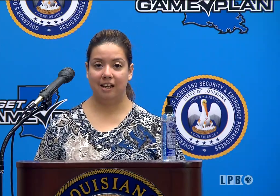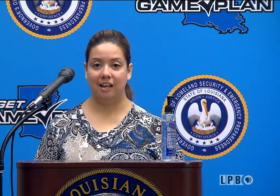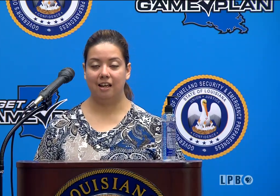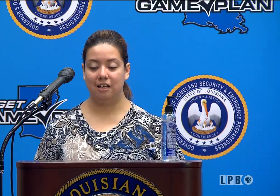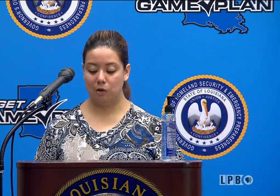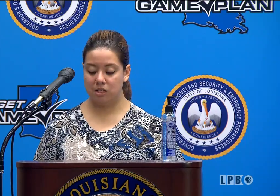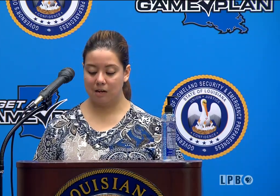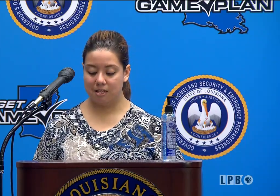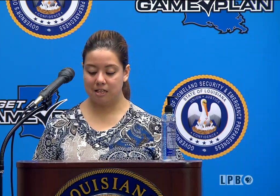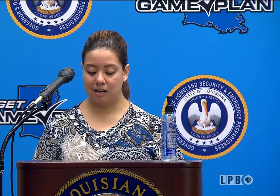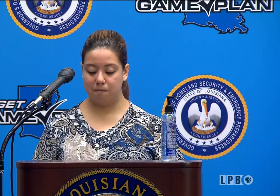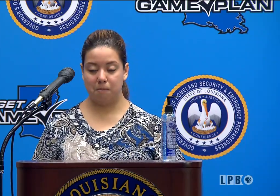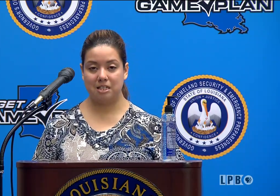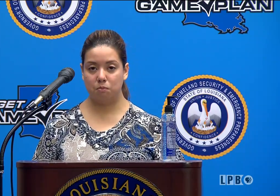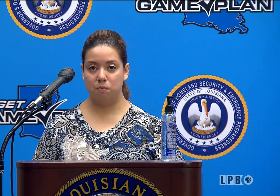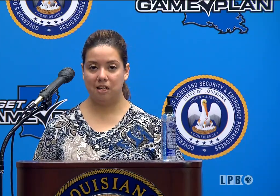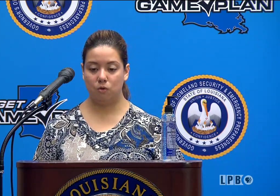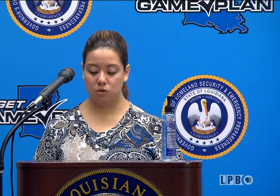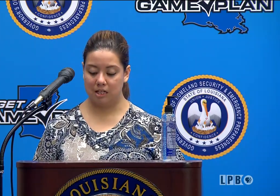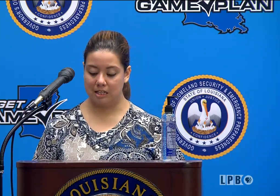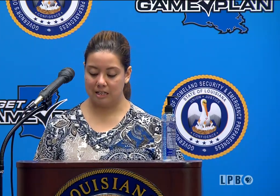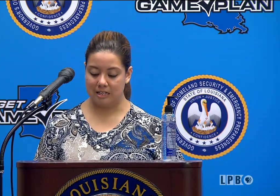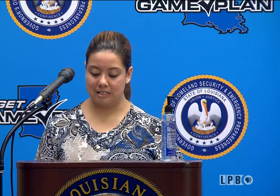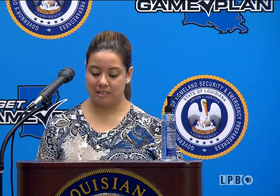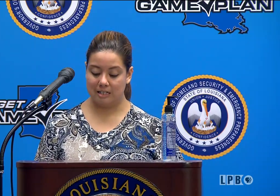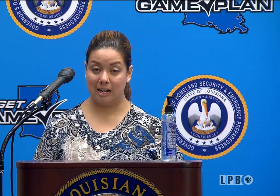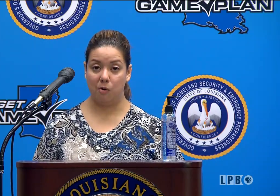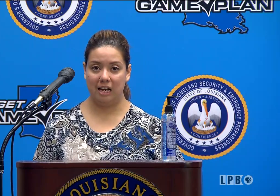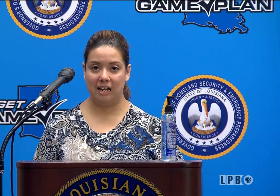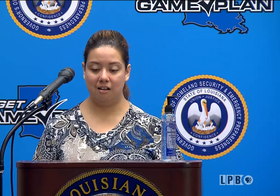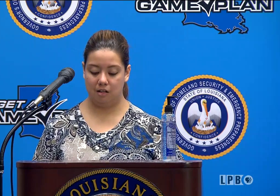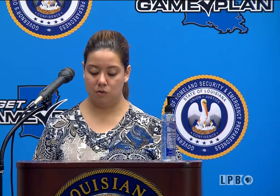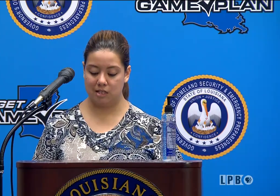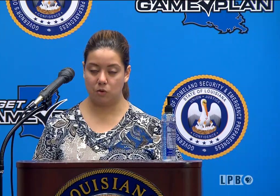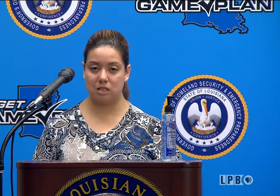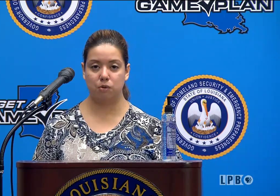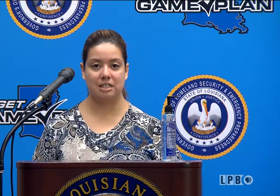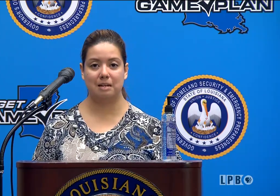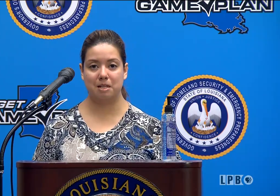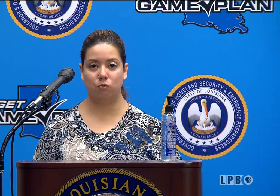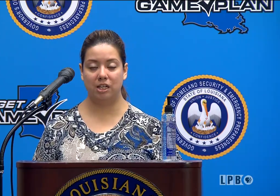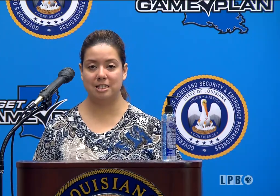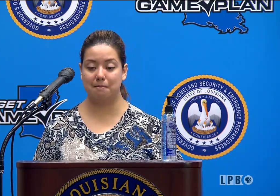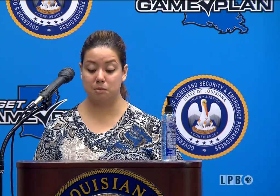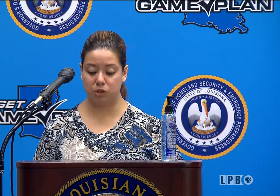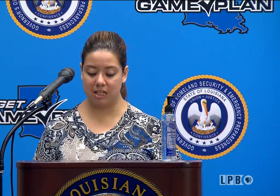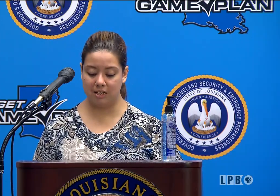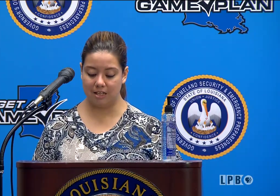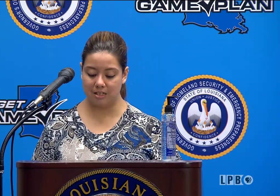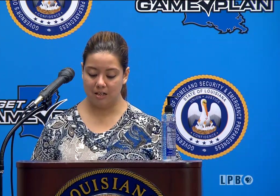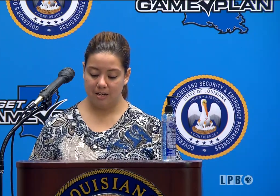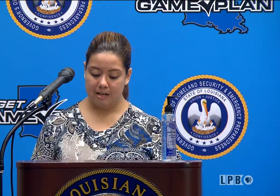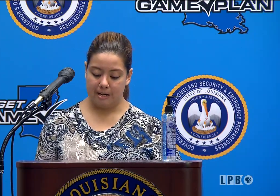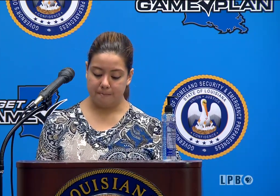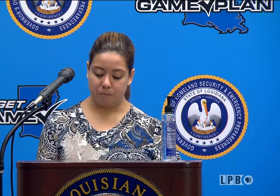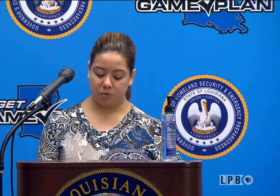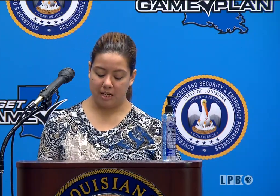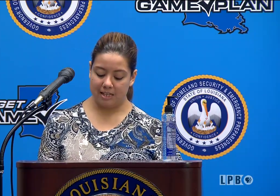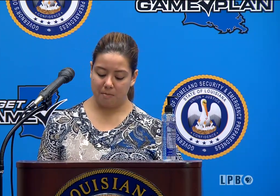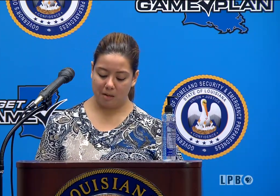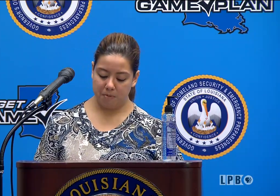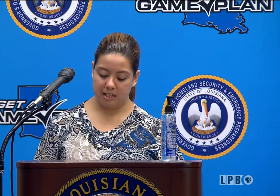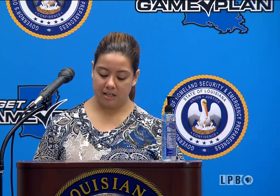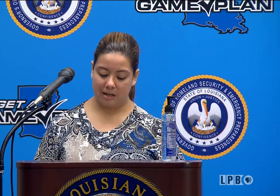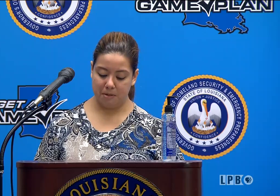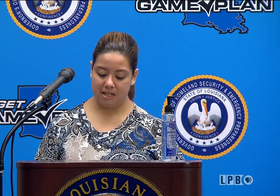piensa que Louisiana va a estar muy bien contra tanta olea en nuestras costas porque están más fuertes, están más protegidas.